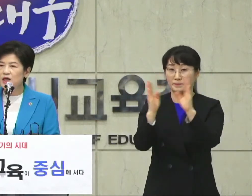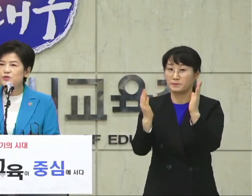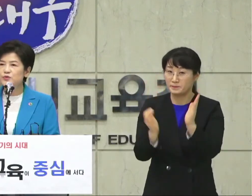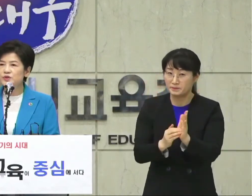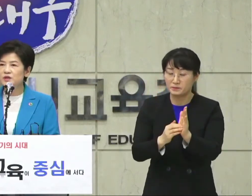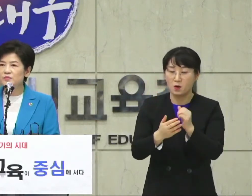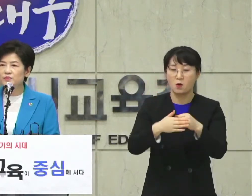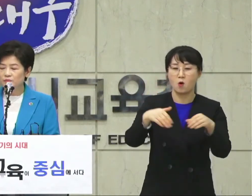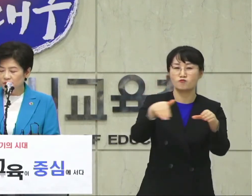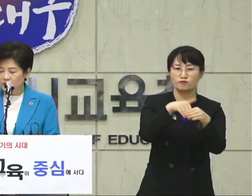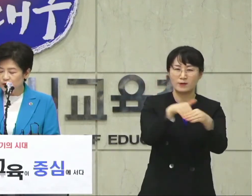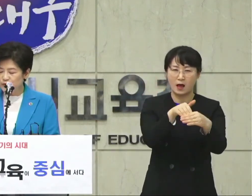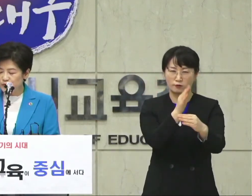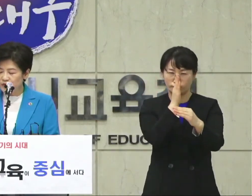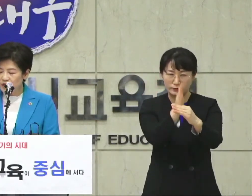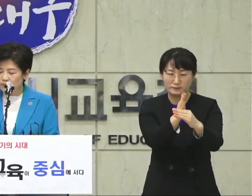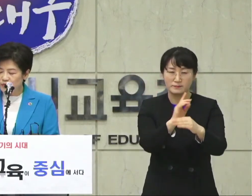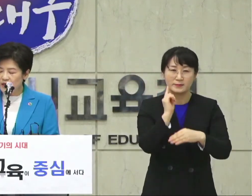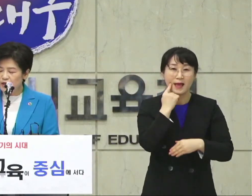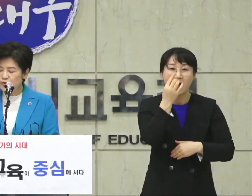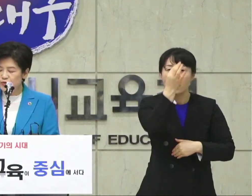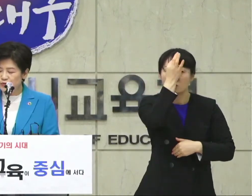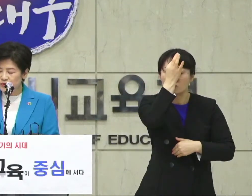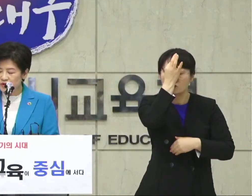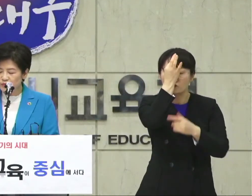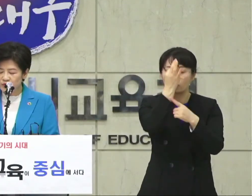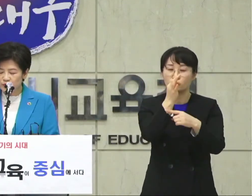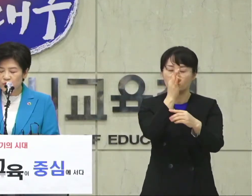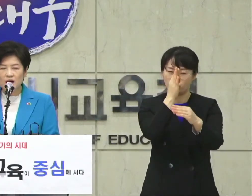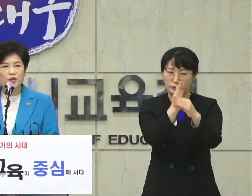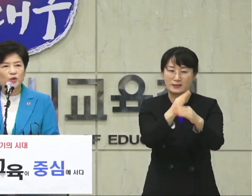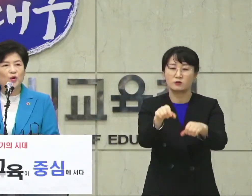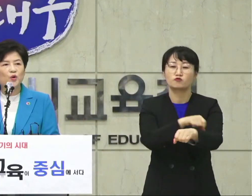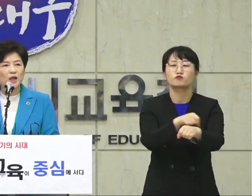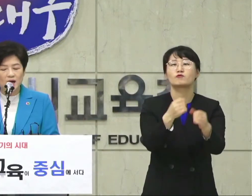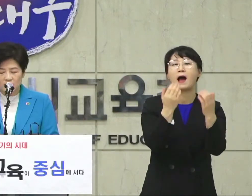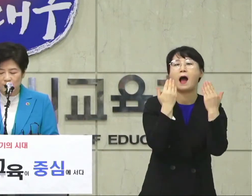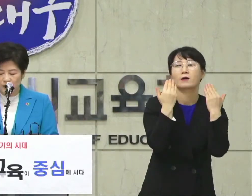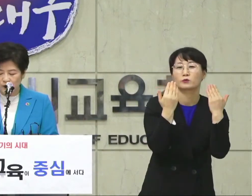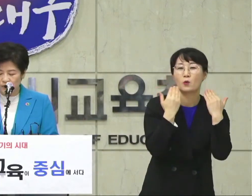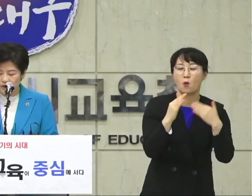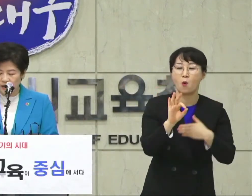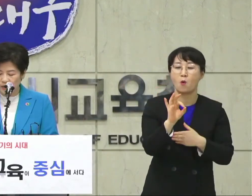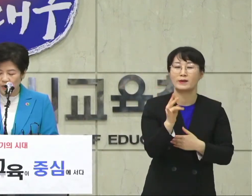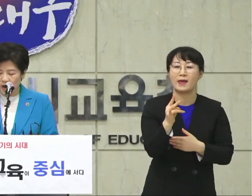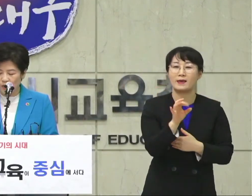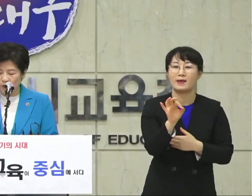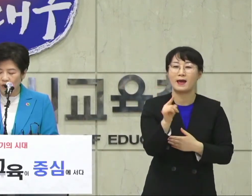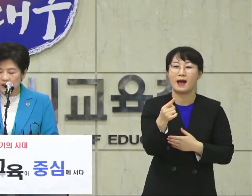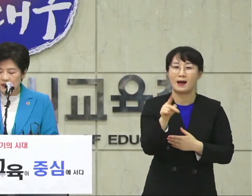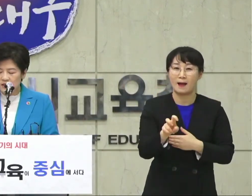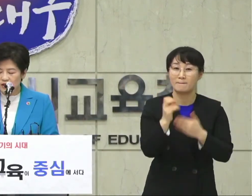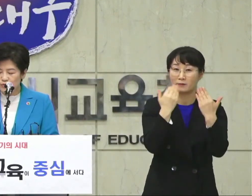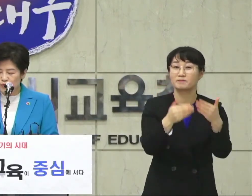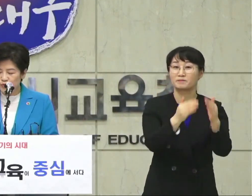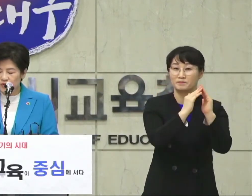개교했으며 문화중점 예술 문화예술중점 특수학교 예아람학교를